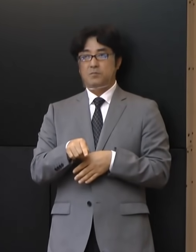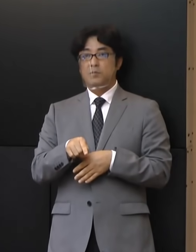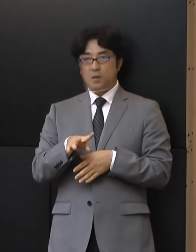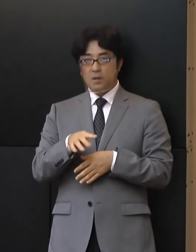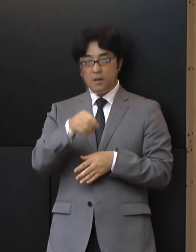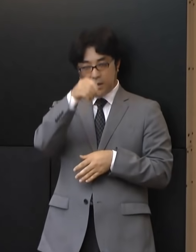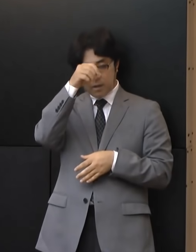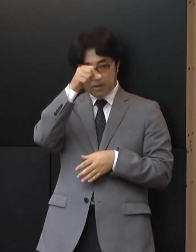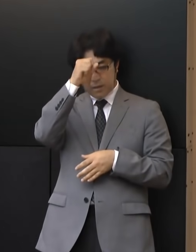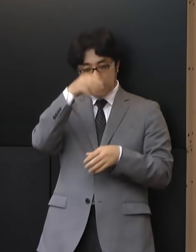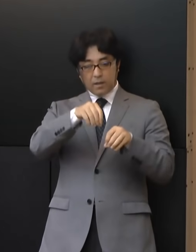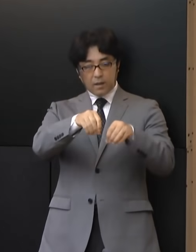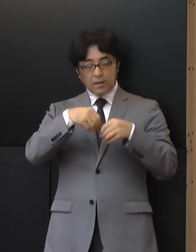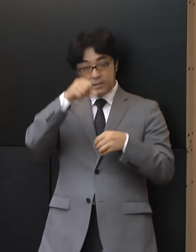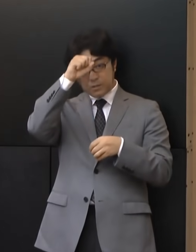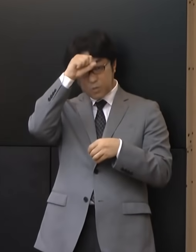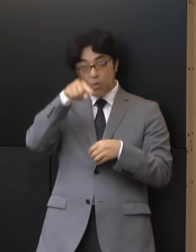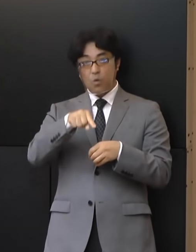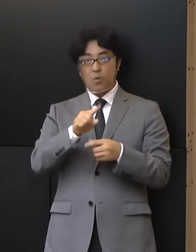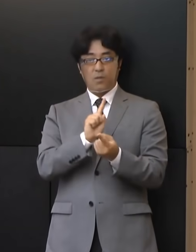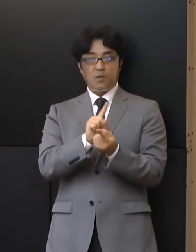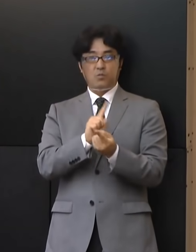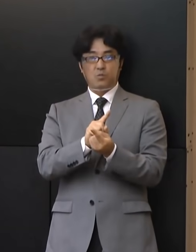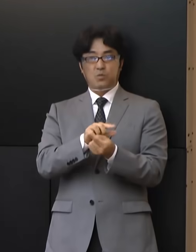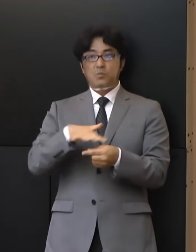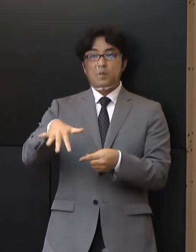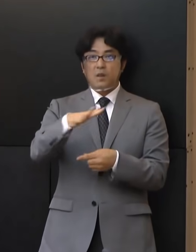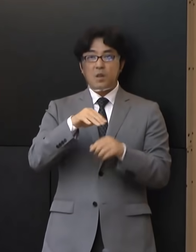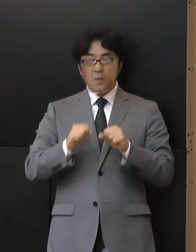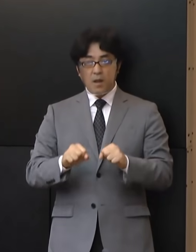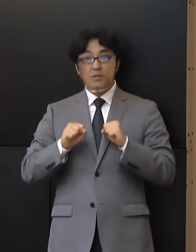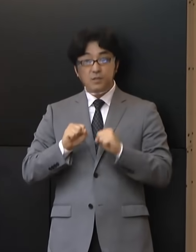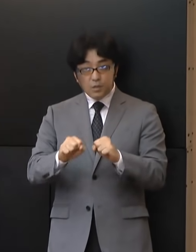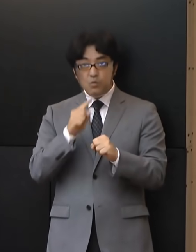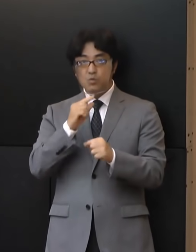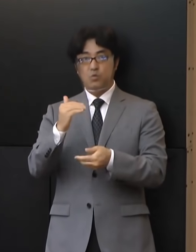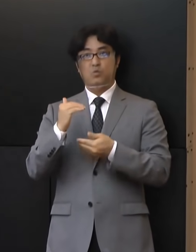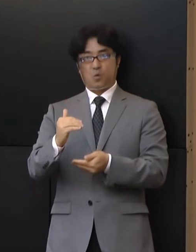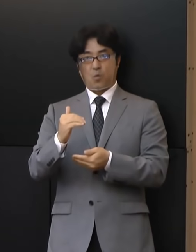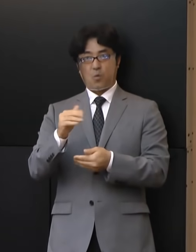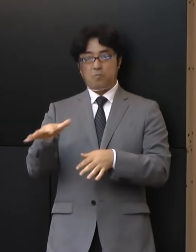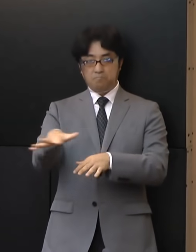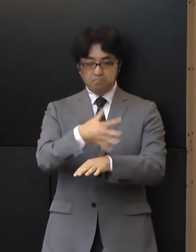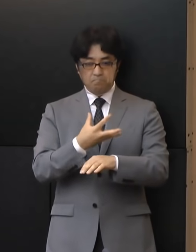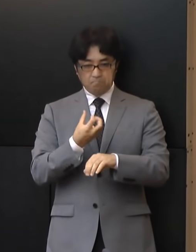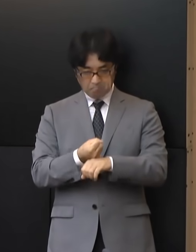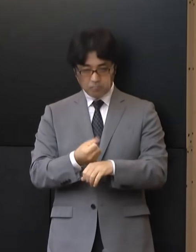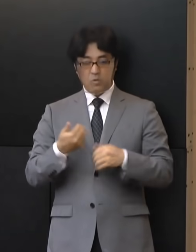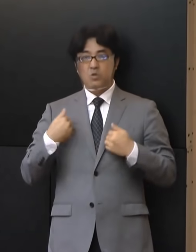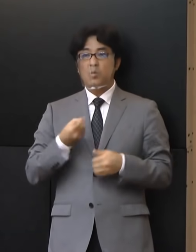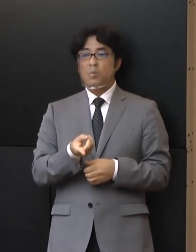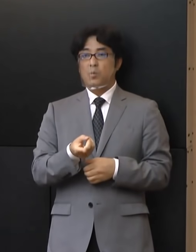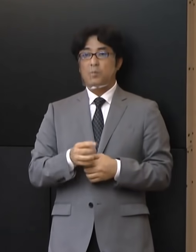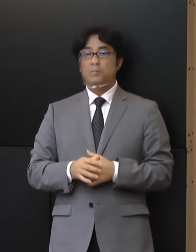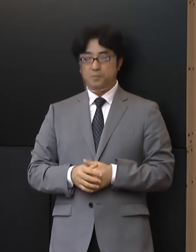染症対策として皆さんが実施していらっしゃることを、これからしっかり徹底していただく必要があります。 定着させていくということです